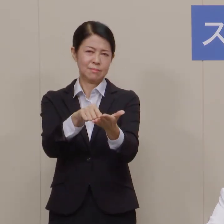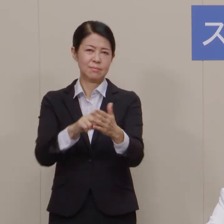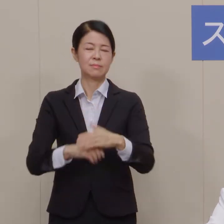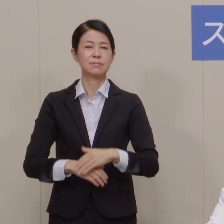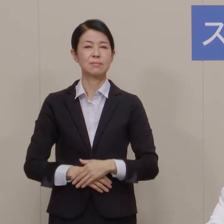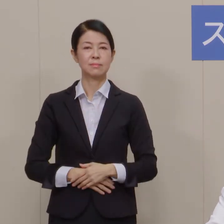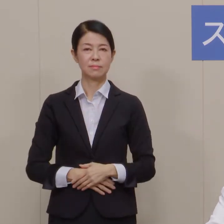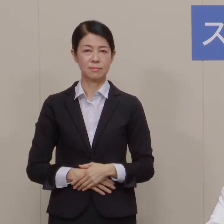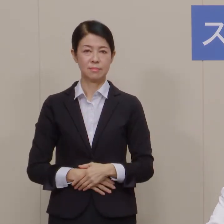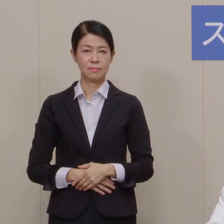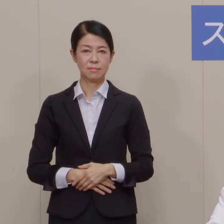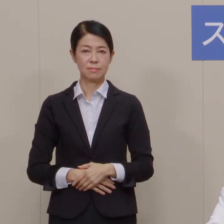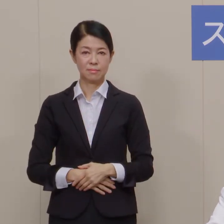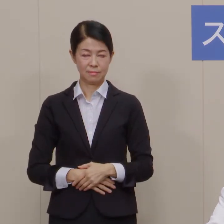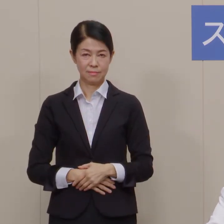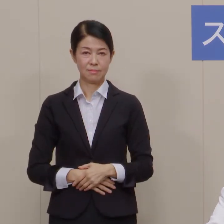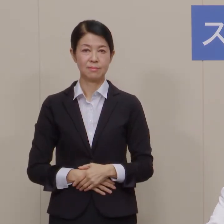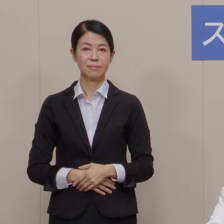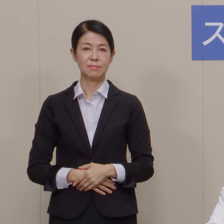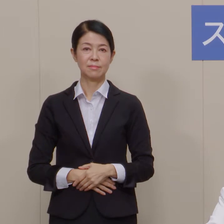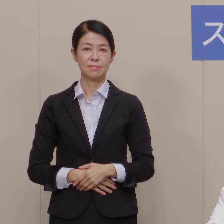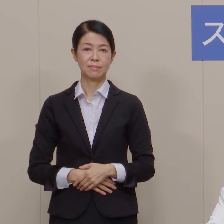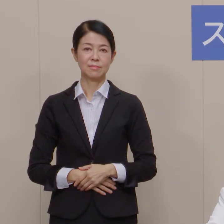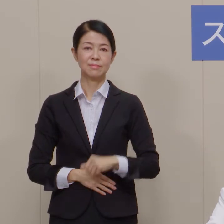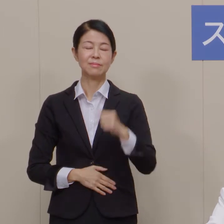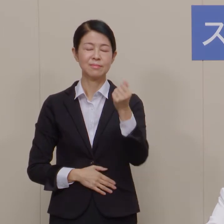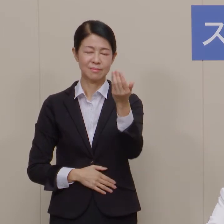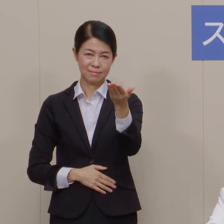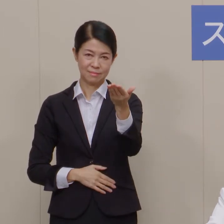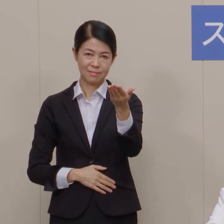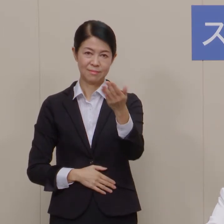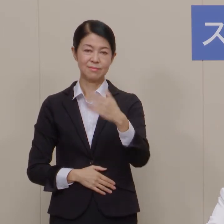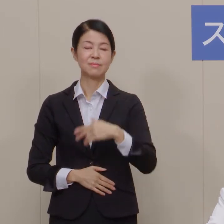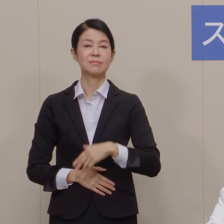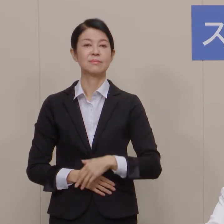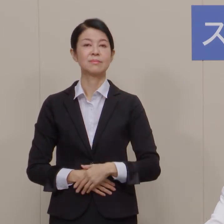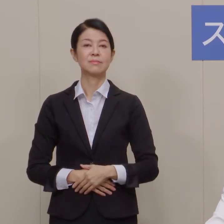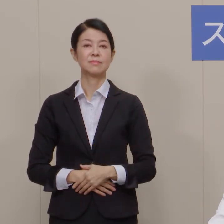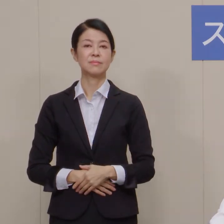。ということでお願いします。